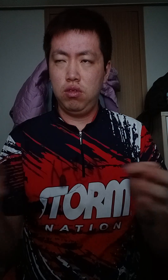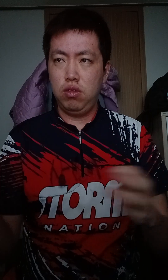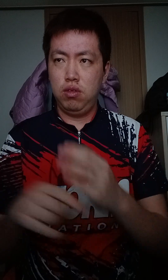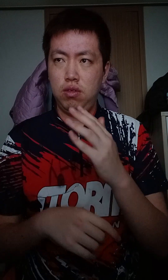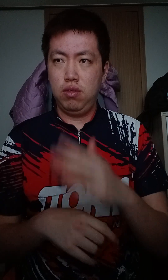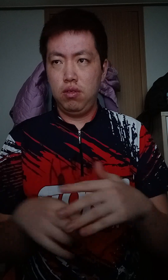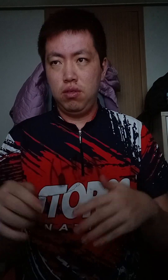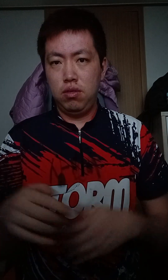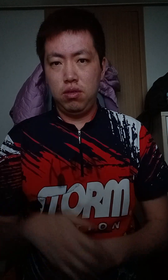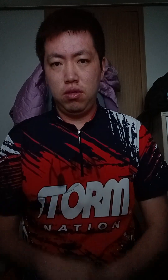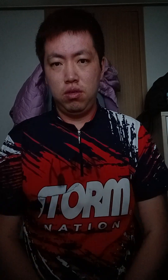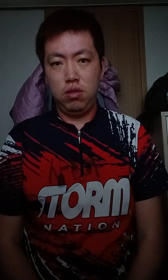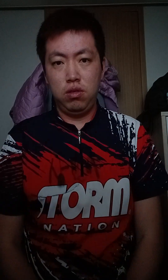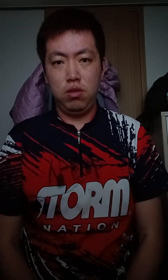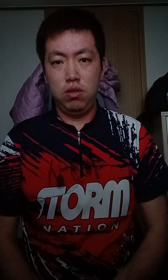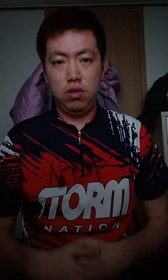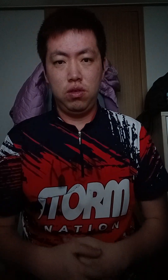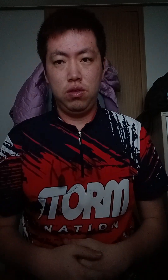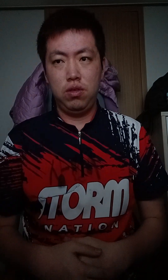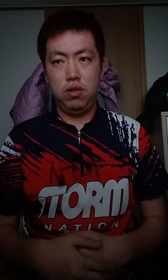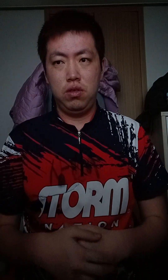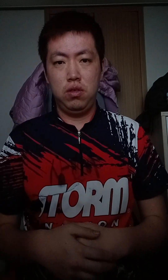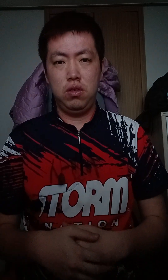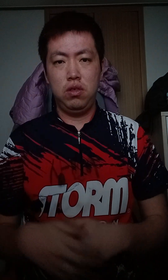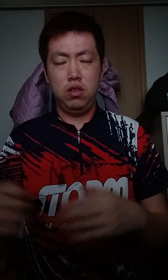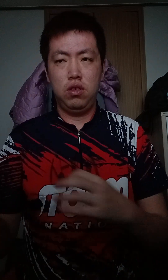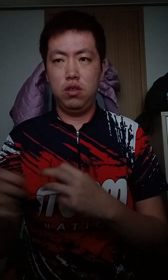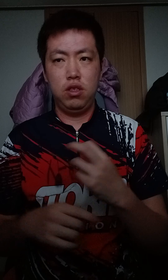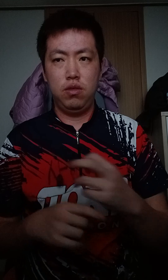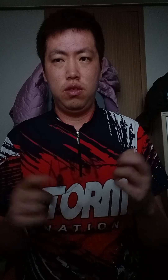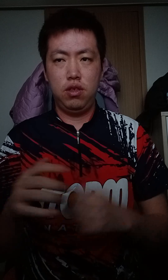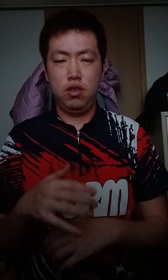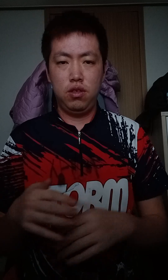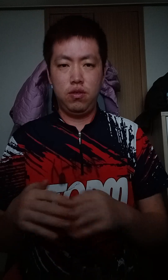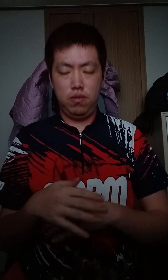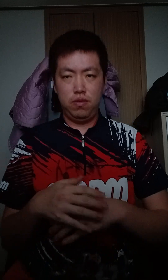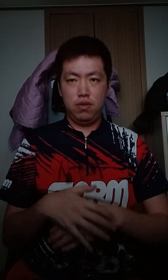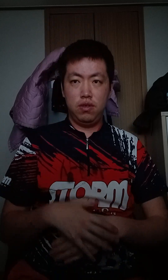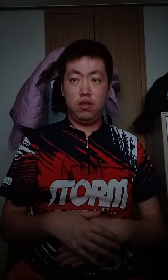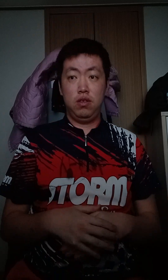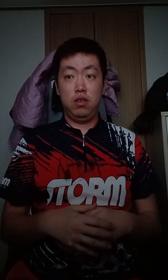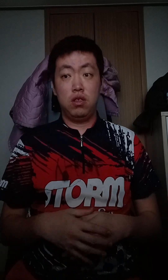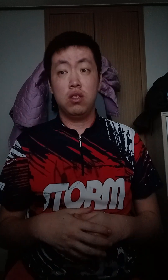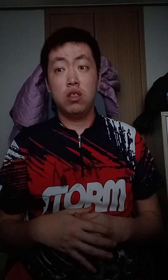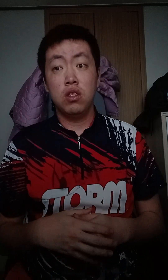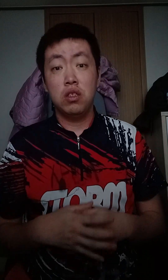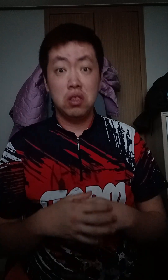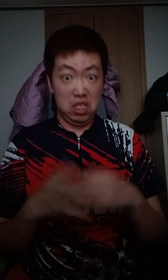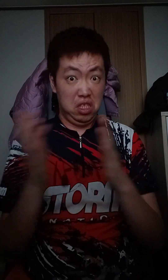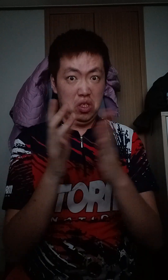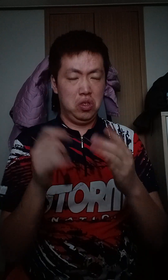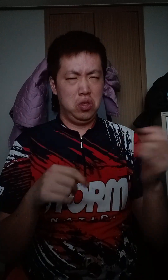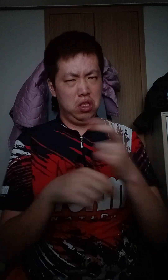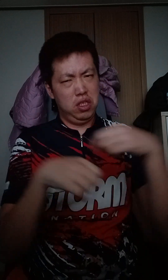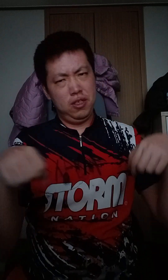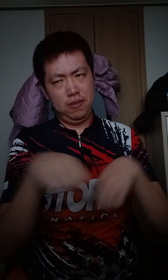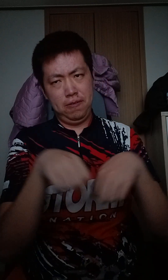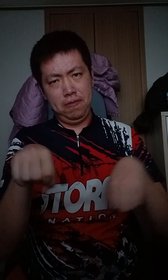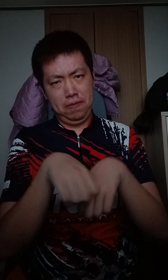내렸습니다. 원장의 비위 행위는 이뿐만이 아닙니다. 육아휴직 후 복직한 직원을 괴롭혔다는 주장도